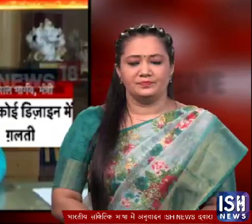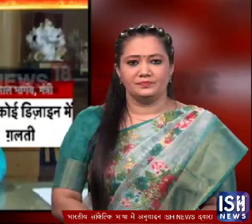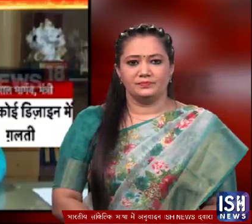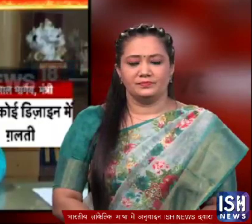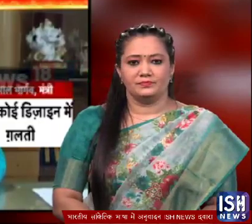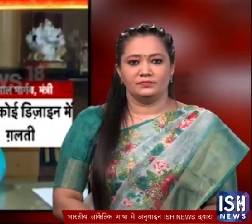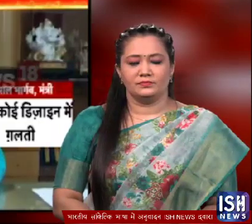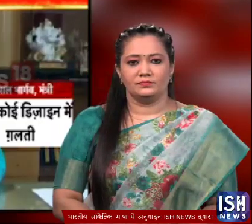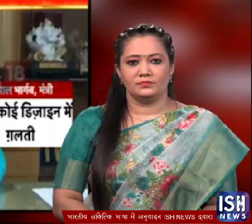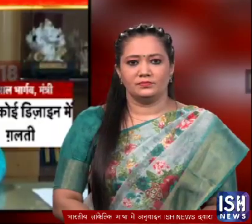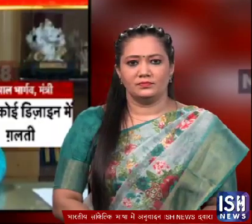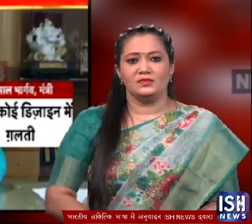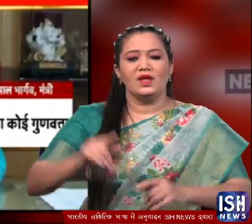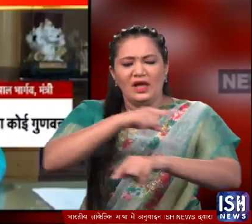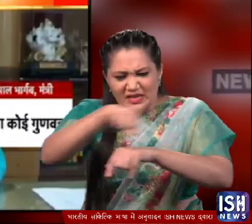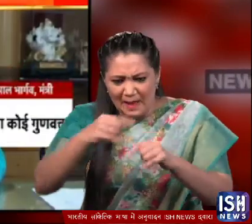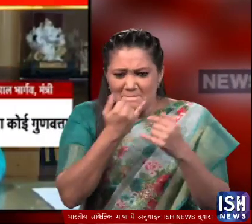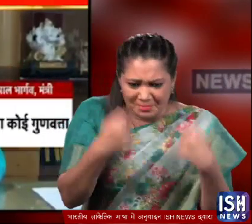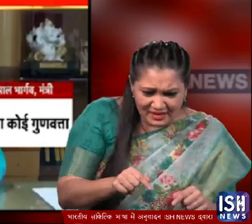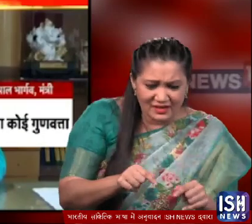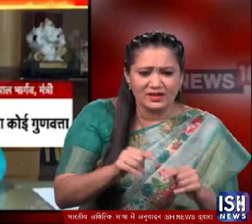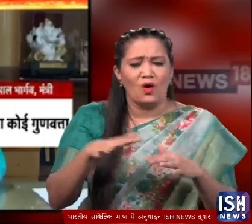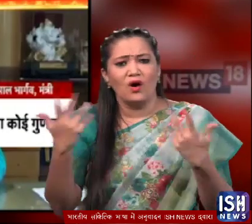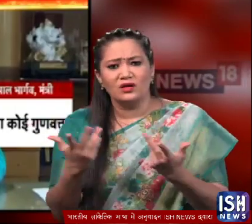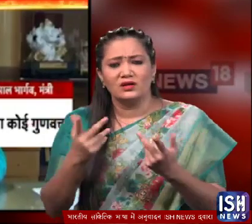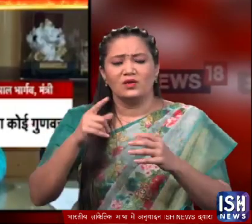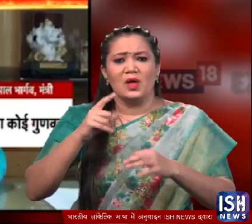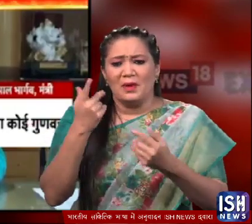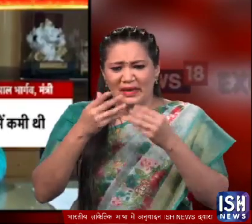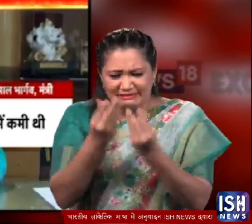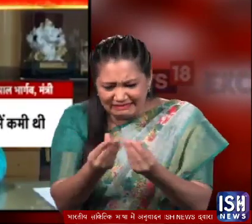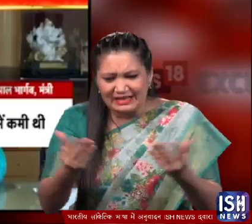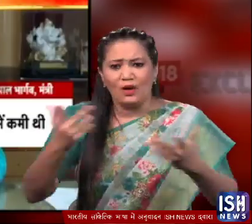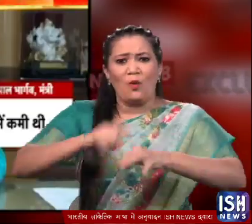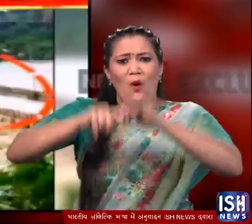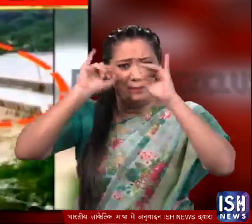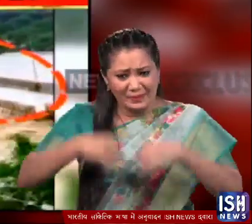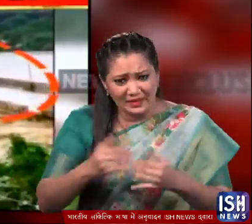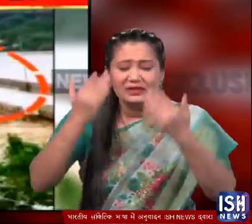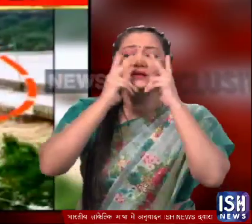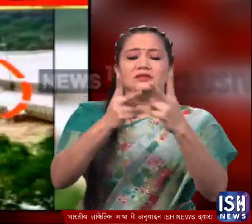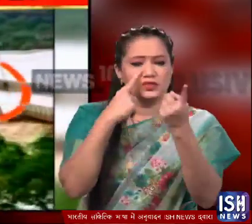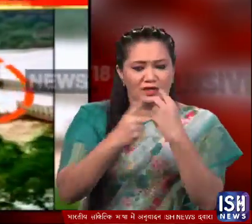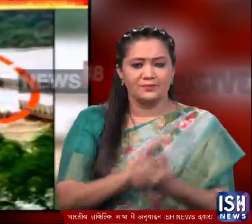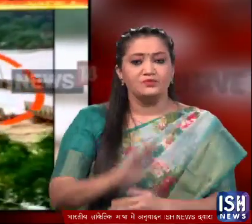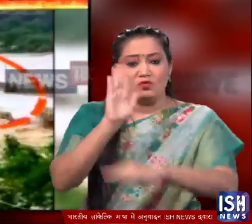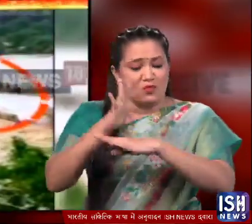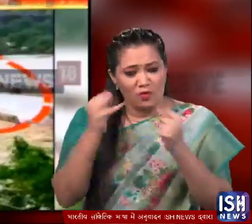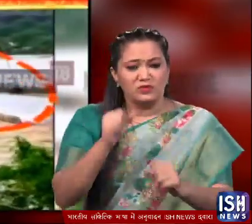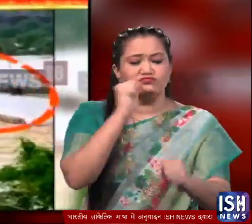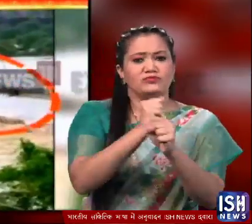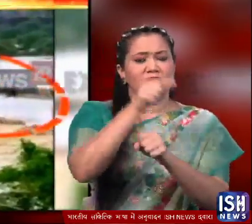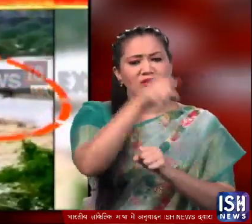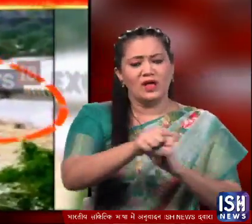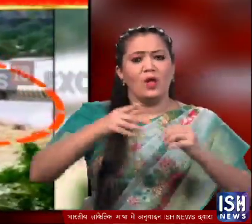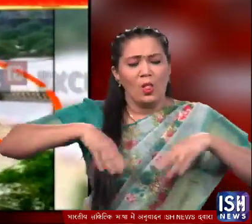कोई डिजाइन में गलती थी या फिर कहीं कोई गुणवत्ता में कमी थी। कांग्रेस की मांग है कि जल्द से जल्द